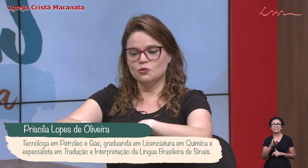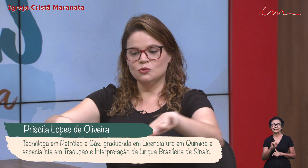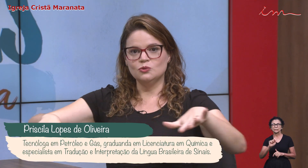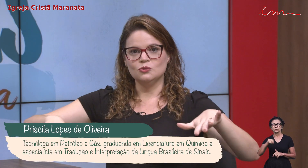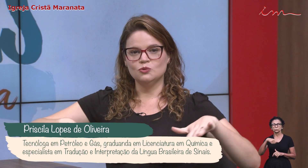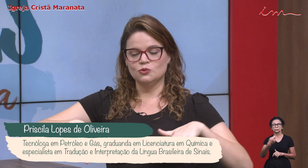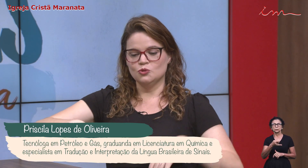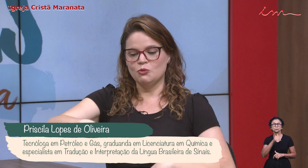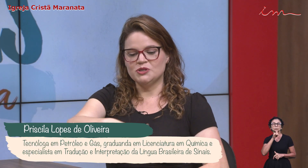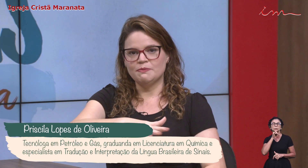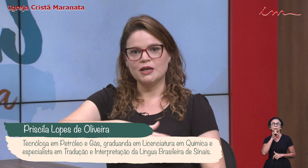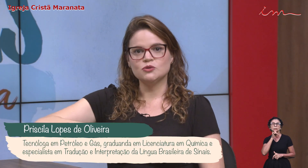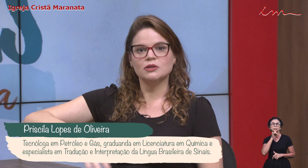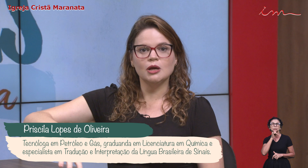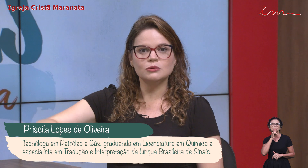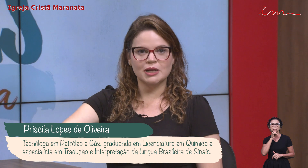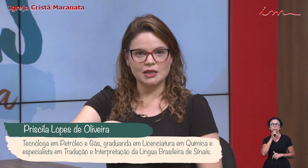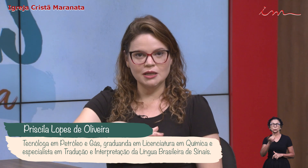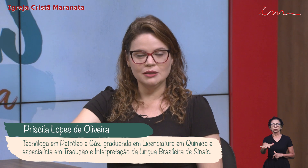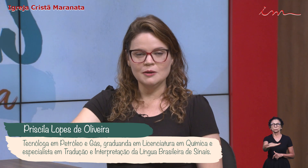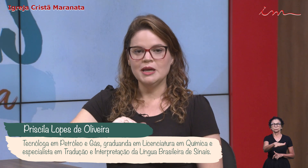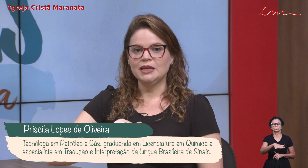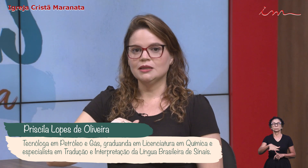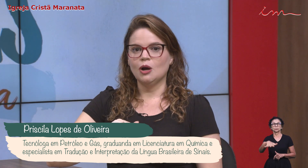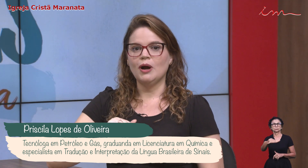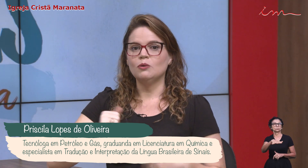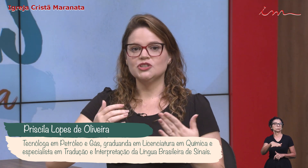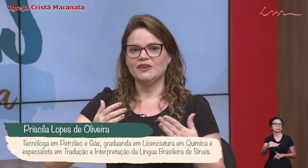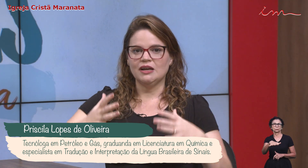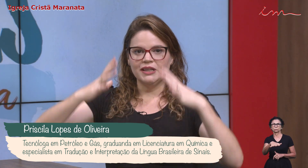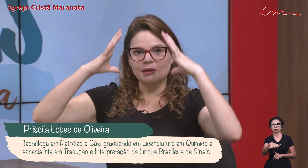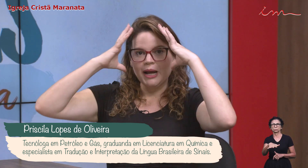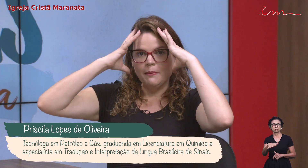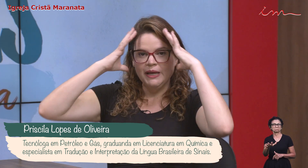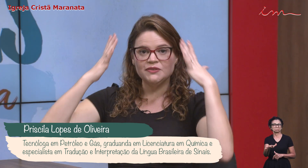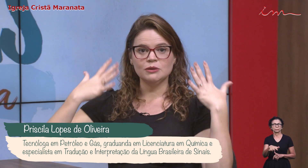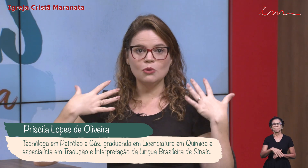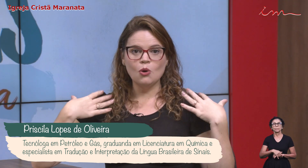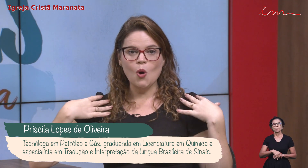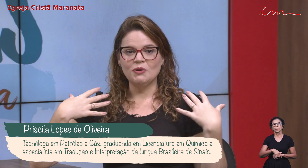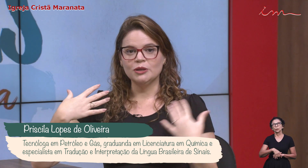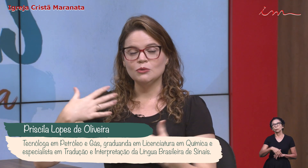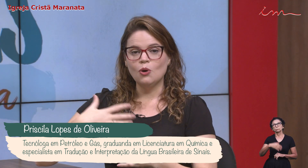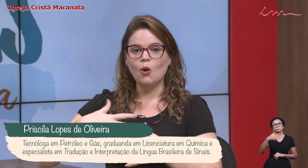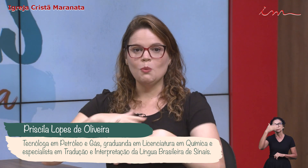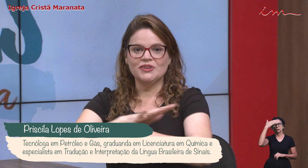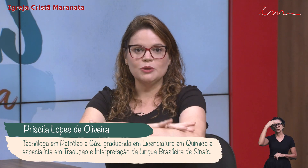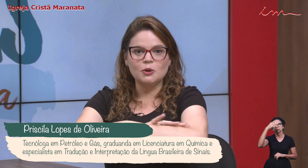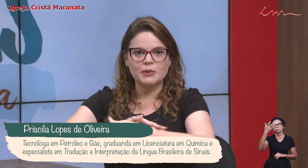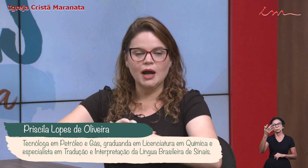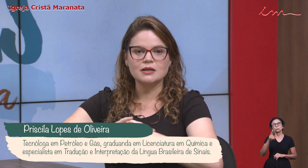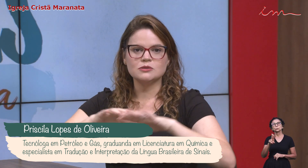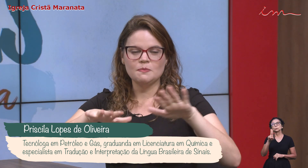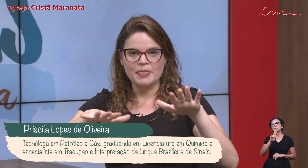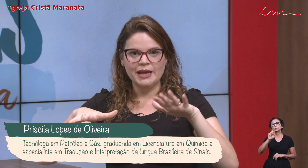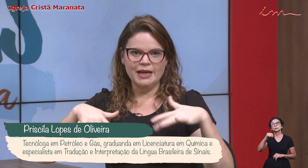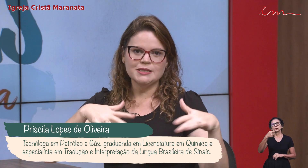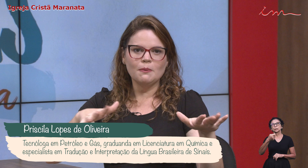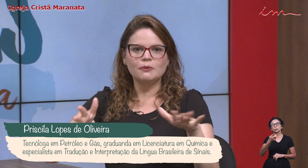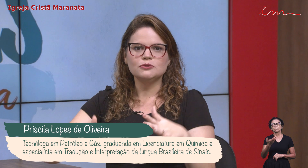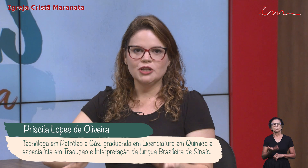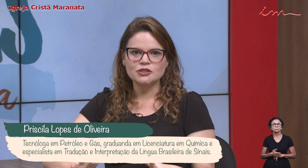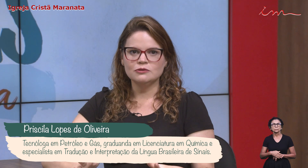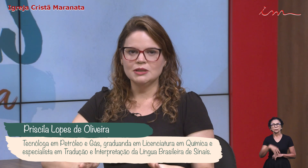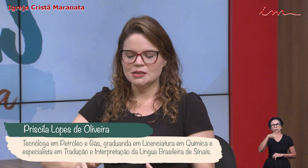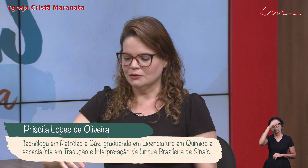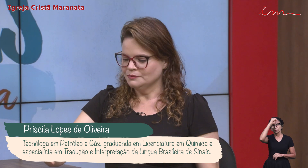estar no meu espaço neutro aqui. Então, aonde que vai dar? Vai estar na minha cabeça, vai estar no meu corpo, vai estar no meu ombro, vai estar no meu braço. Esse é